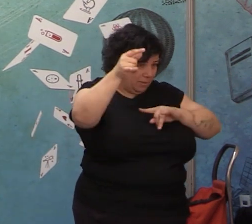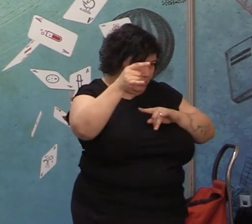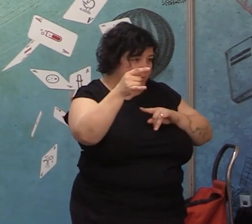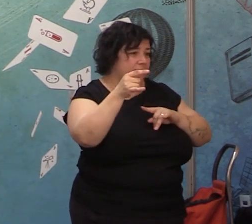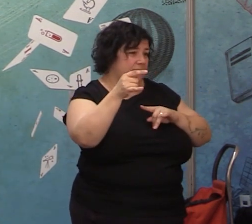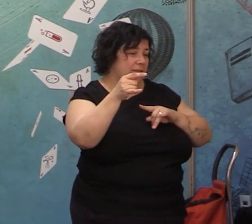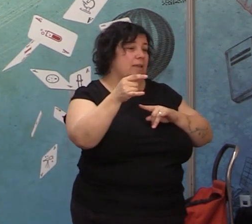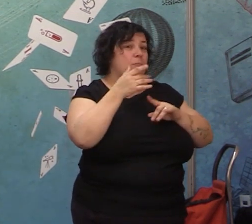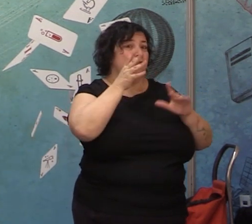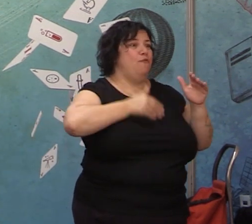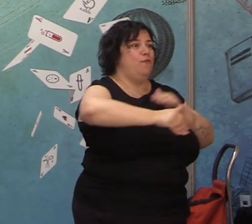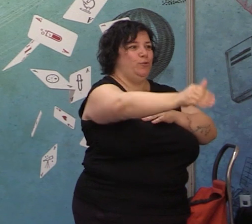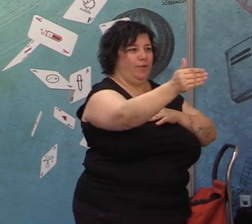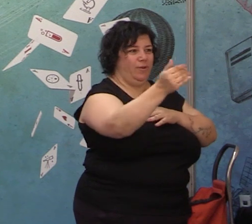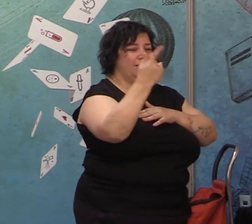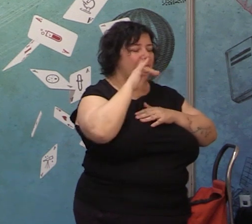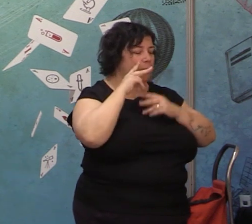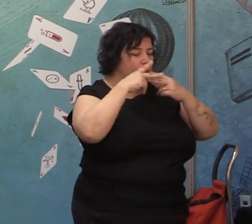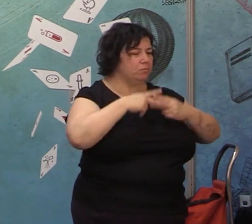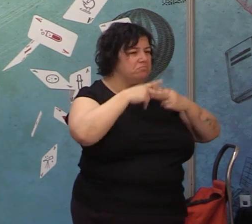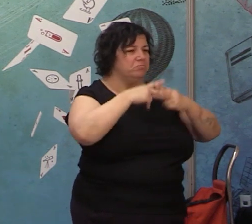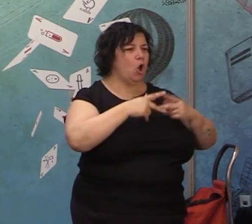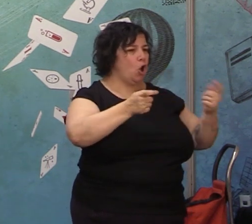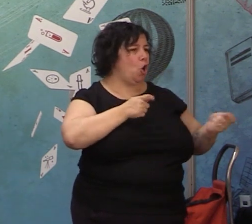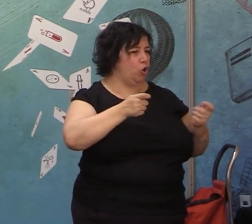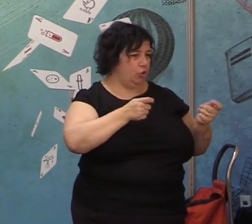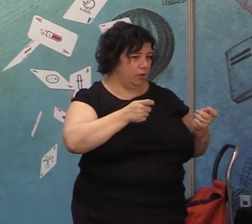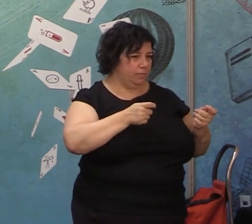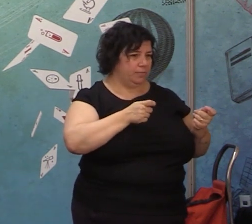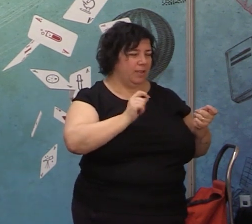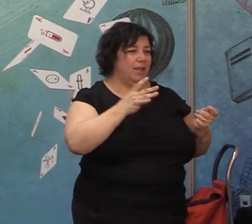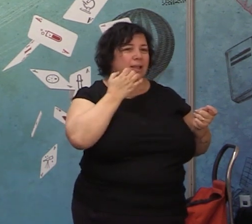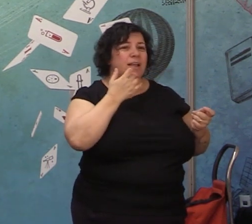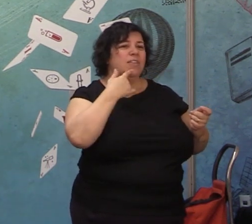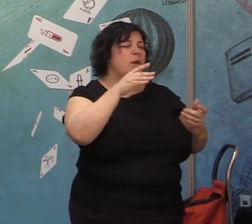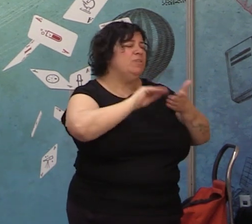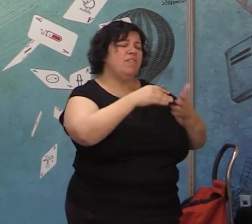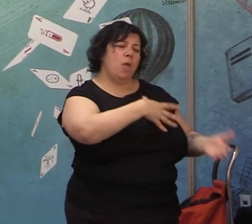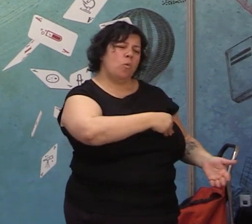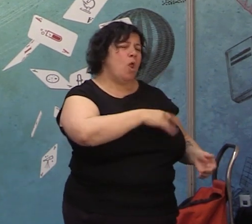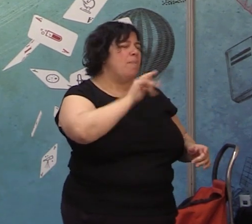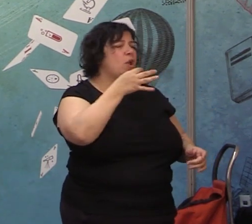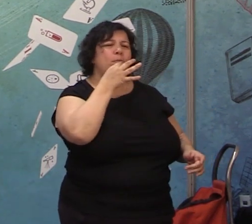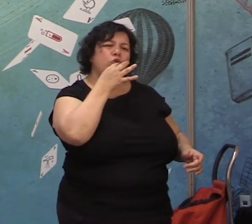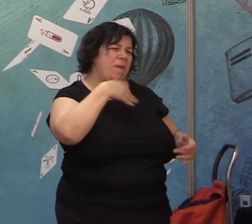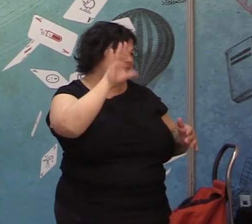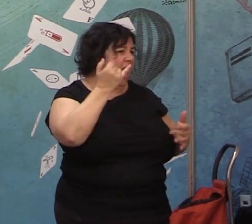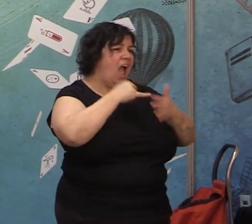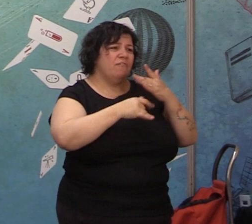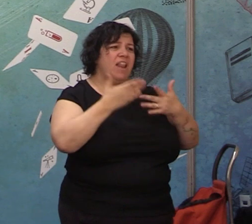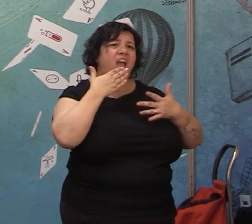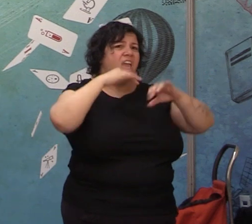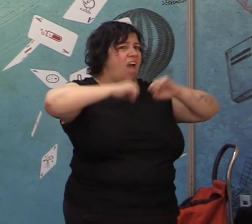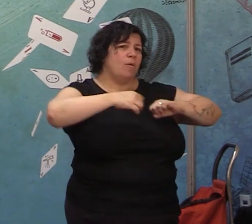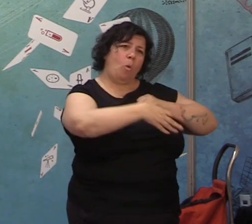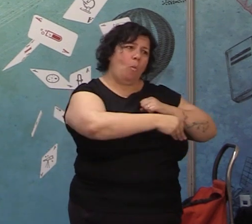problemas y vigilarse. No le des la teta que te usa de chupete, que vaya a la universidad con la teta